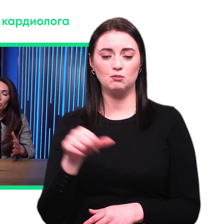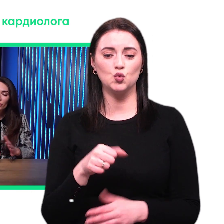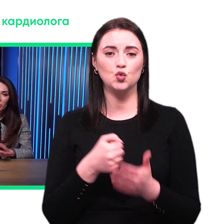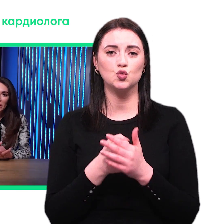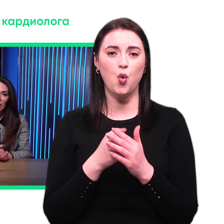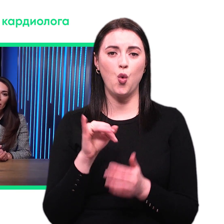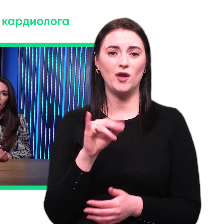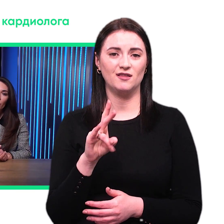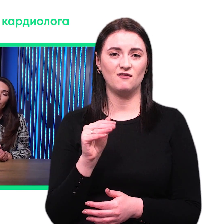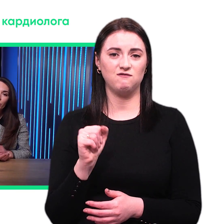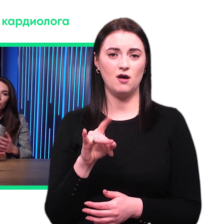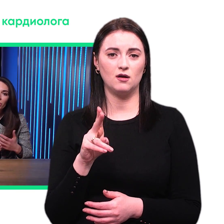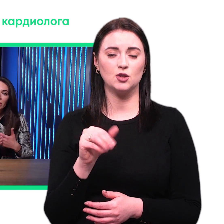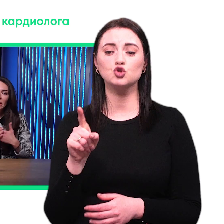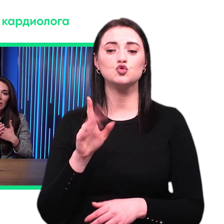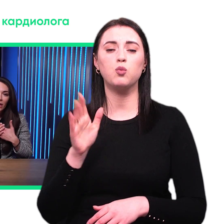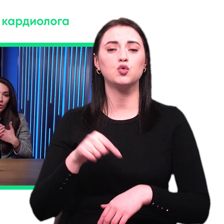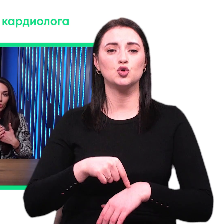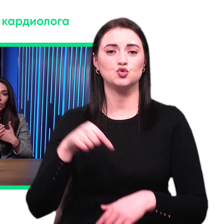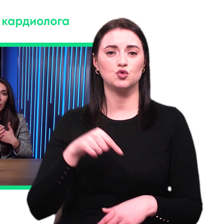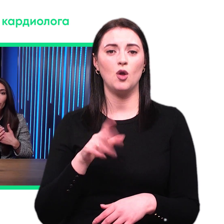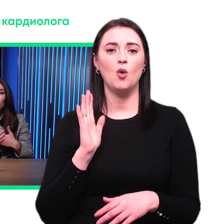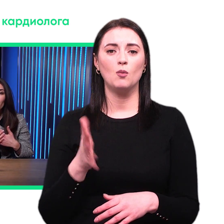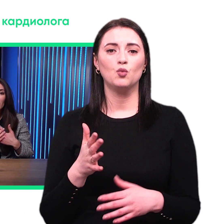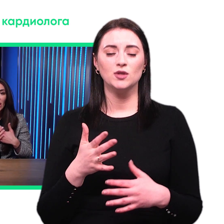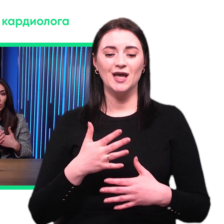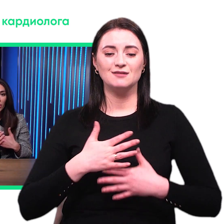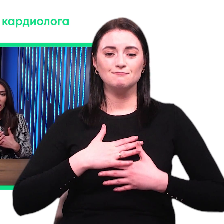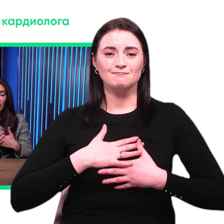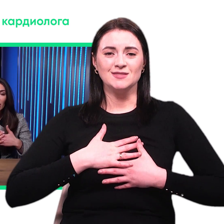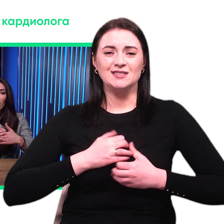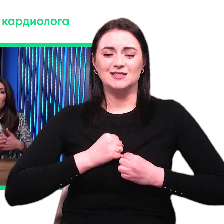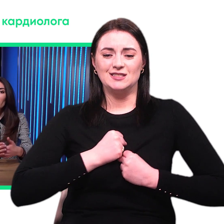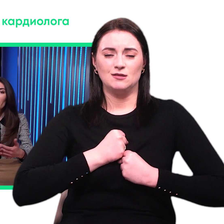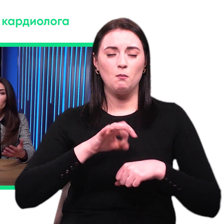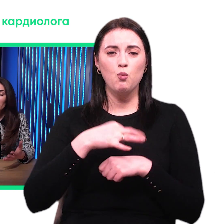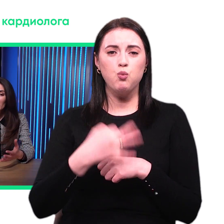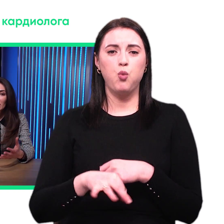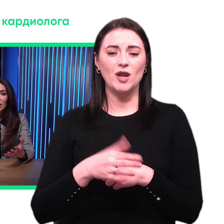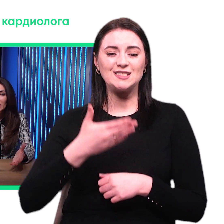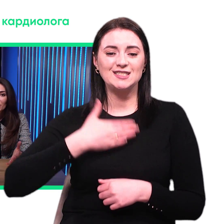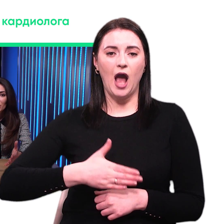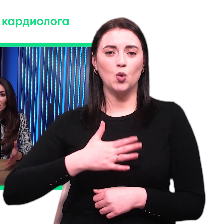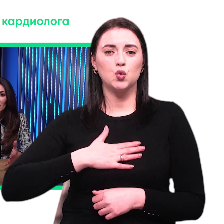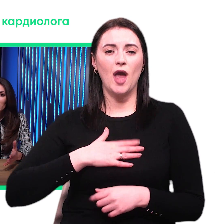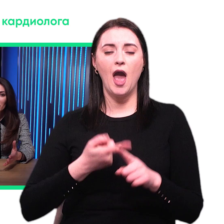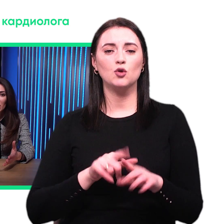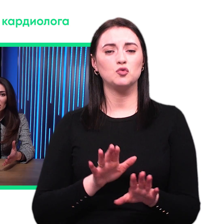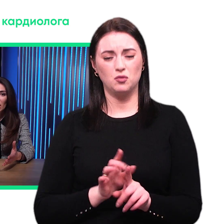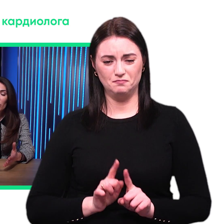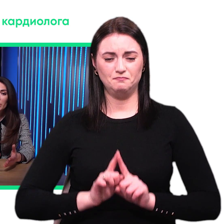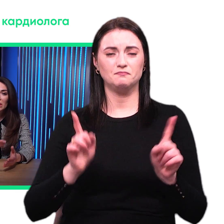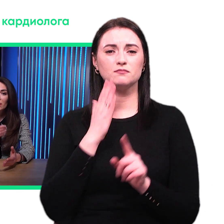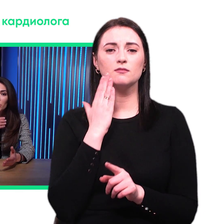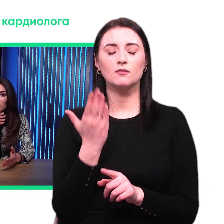Что чувствует пациент? Он будет чувствовать давящую, сжимающую боль за грудиной. Порой это не классическая